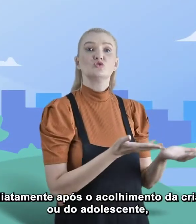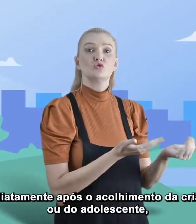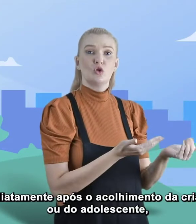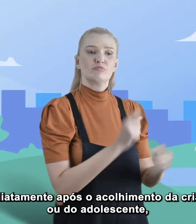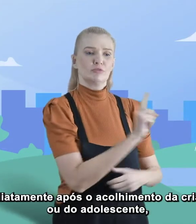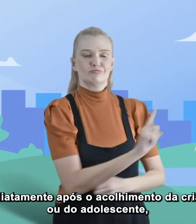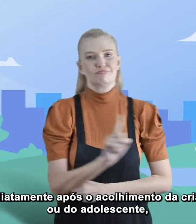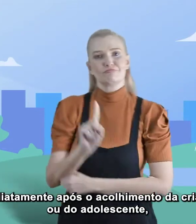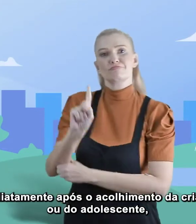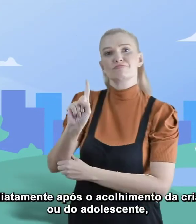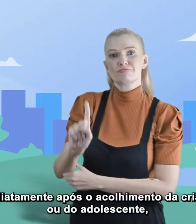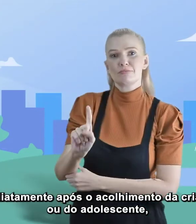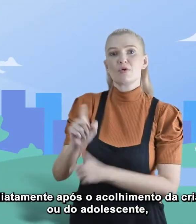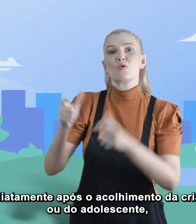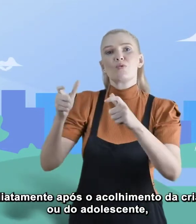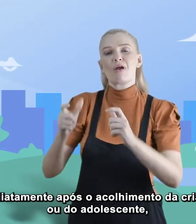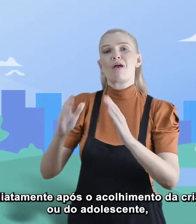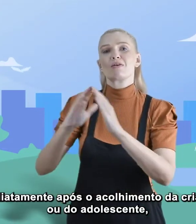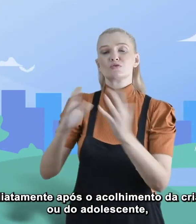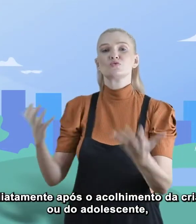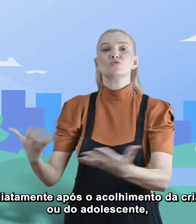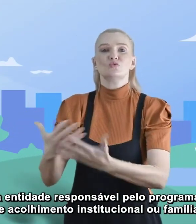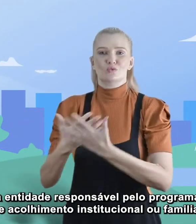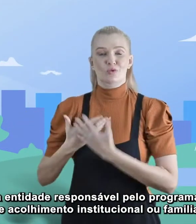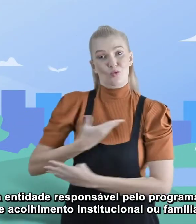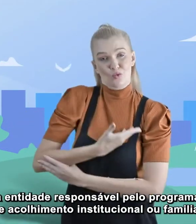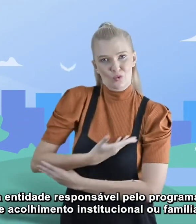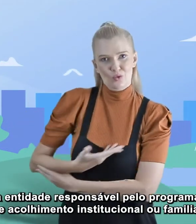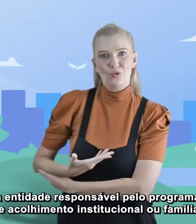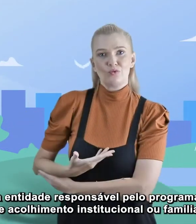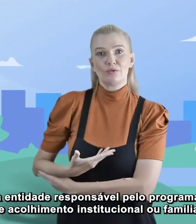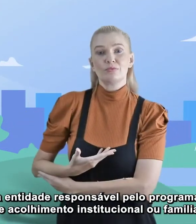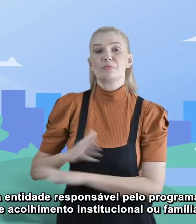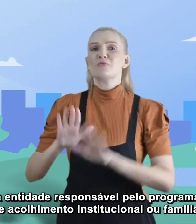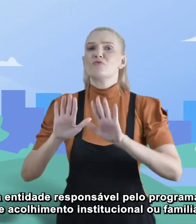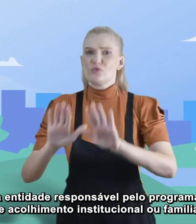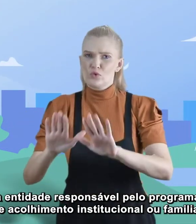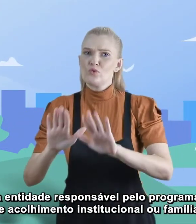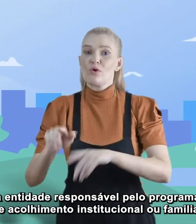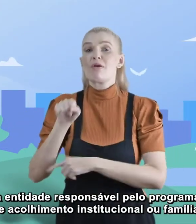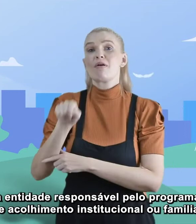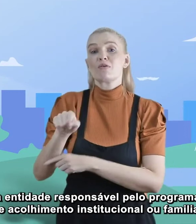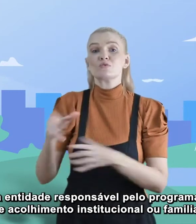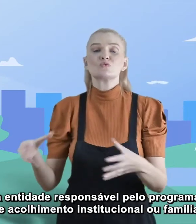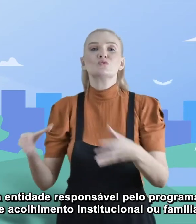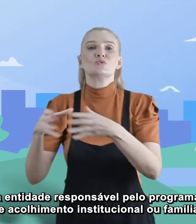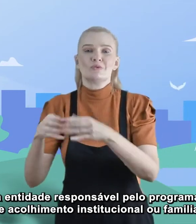Imediatamente após o acolhimento da criança ou do adolescente, a entidade responsável pelo programa de acolhimento institucional ou